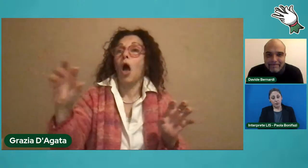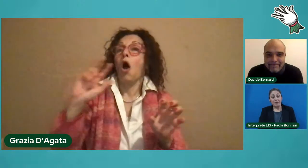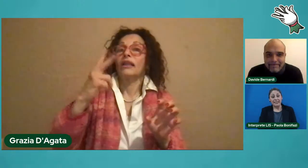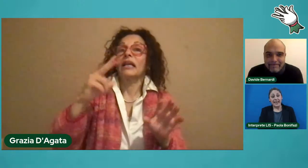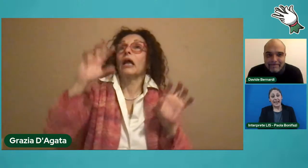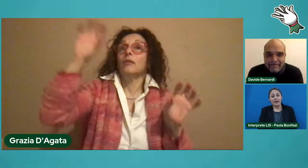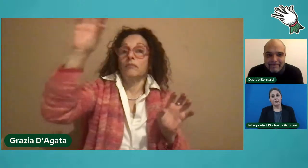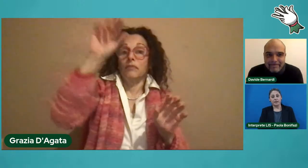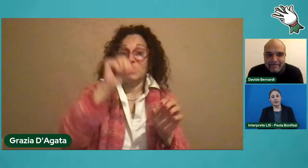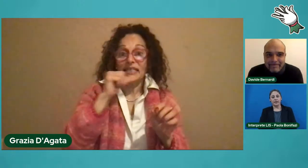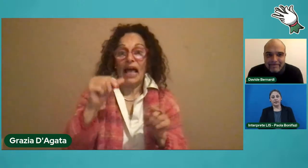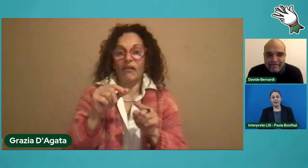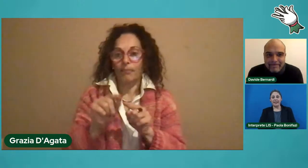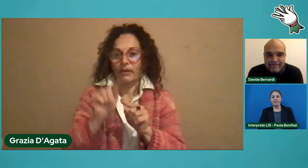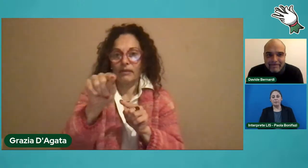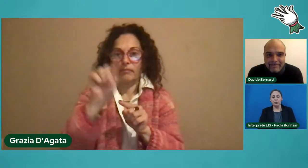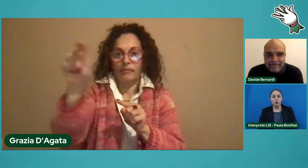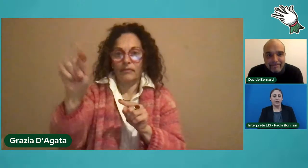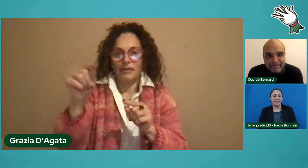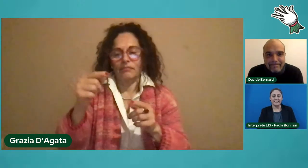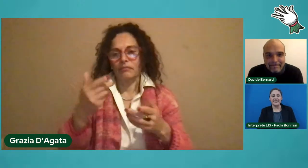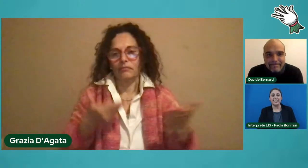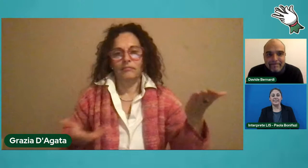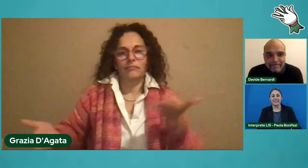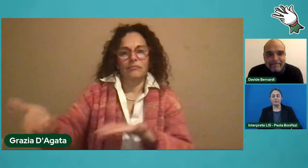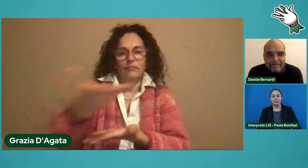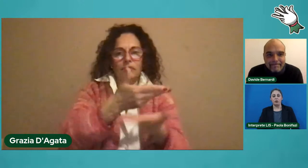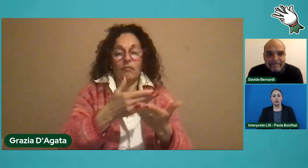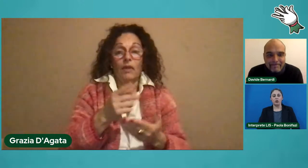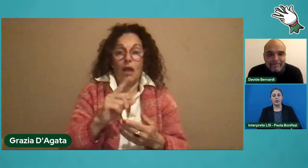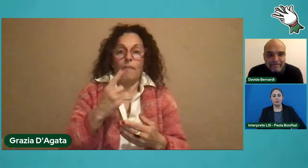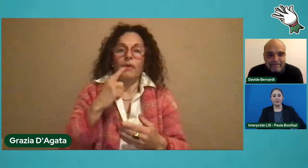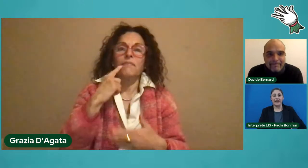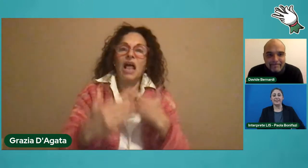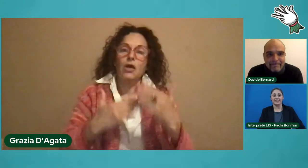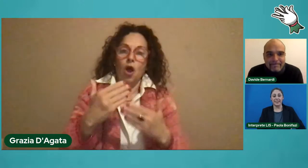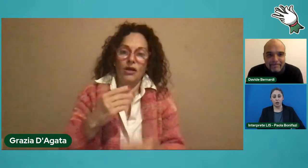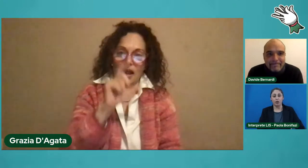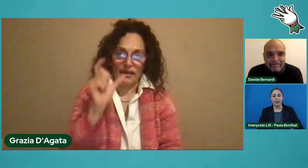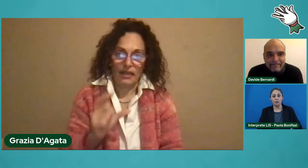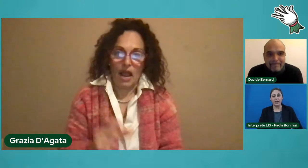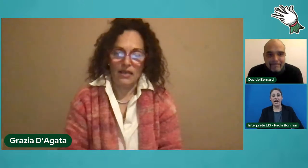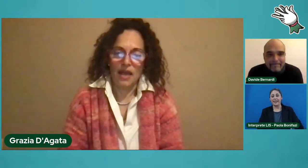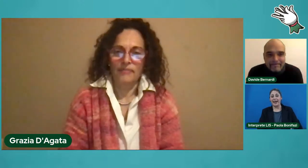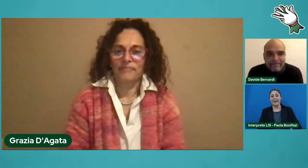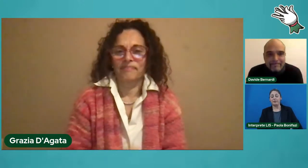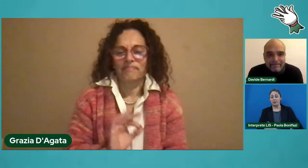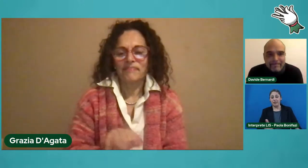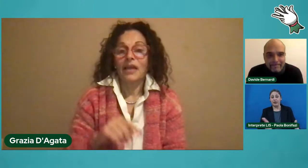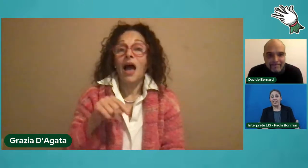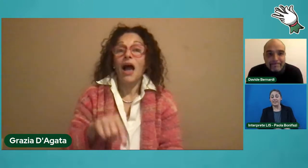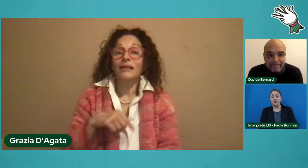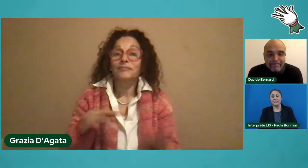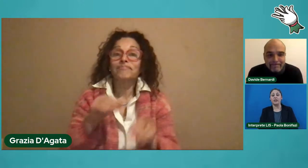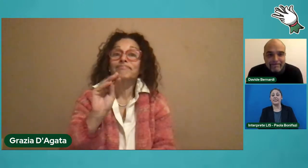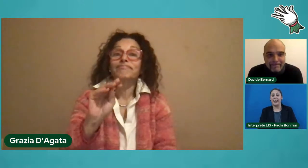Una bella idea, magari avere due o tre sedi sarebbe molto importante, collaborare anche per migliorare la situazione in